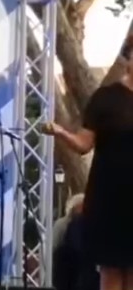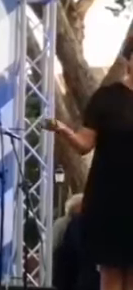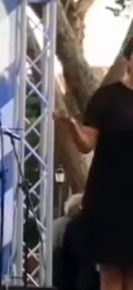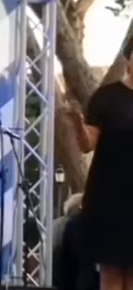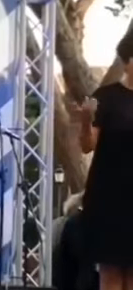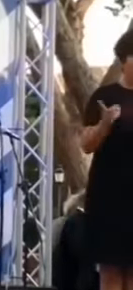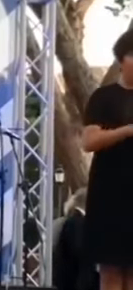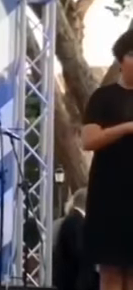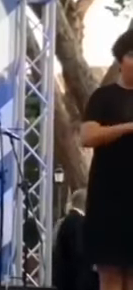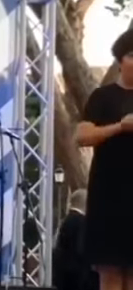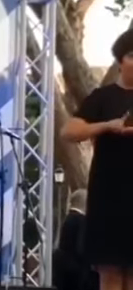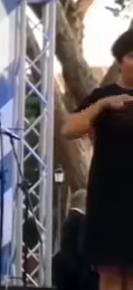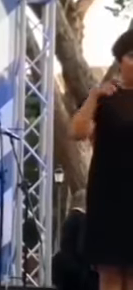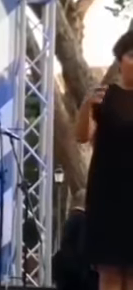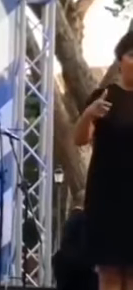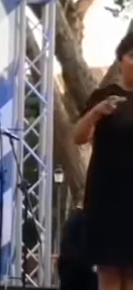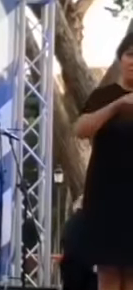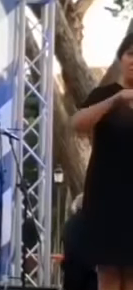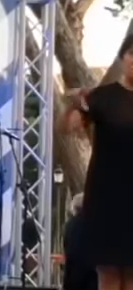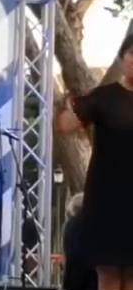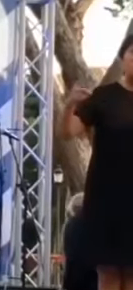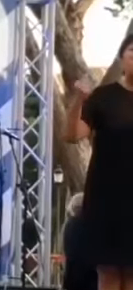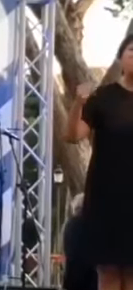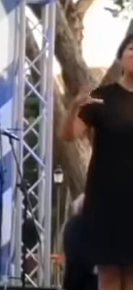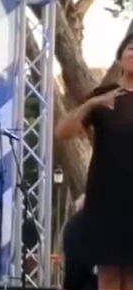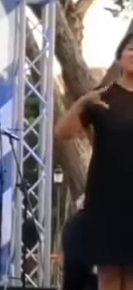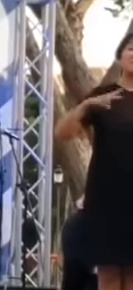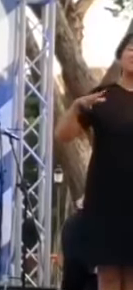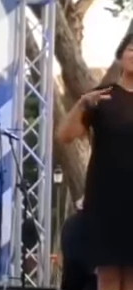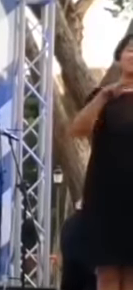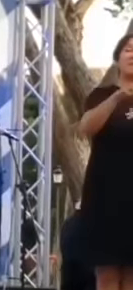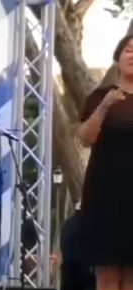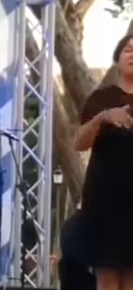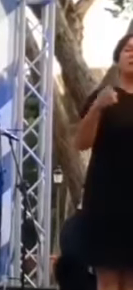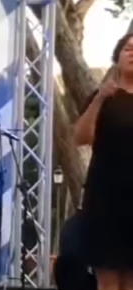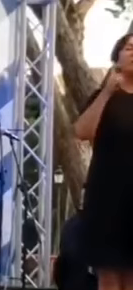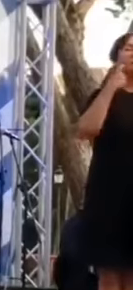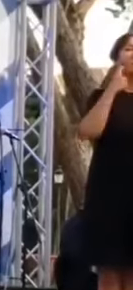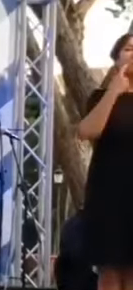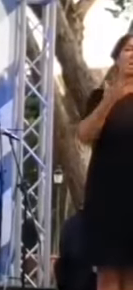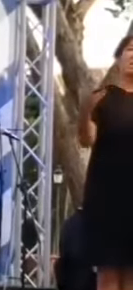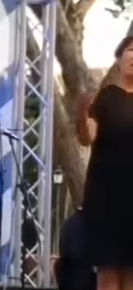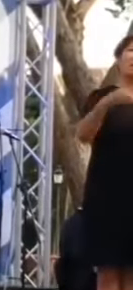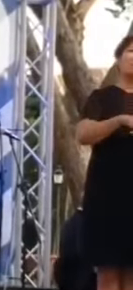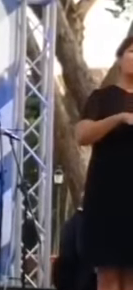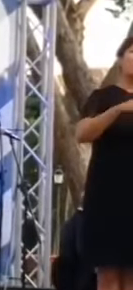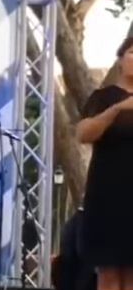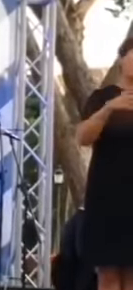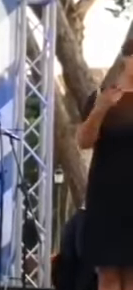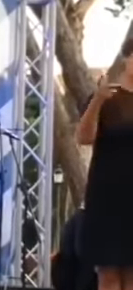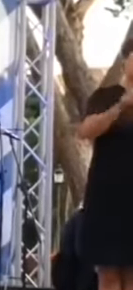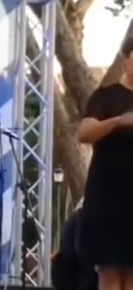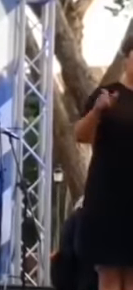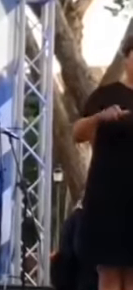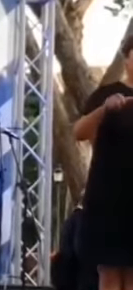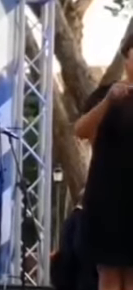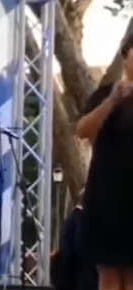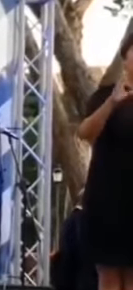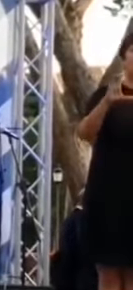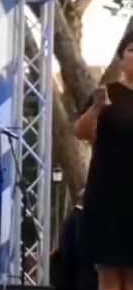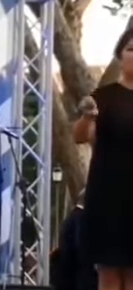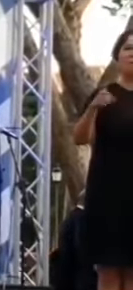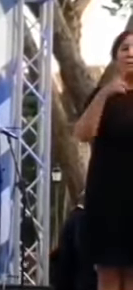Decreto rilancio, i biglietti in business class. E poi Di Maio che assume la gente all'ICE, perché pure lì